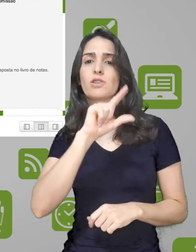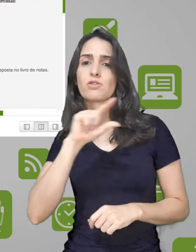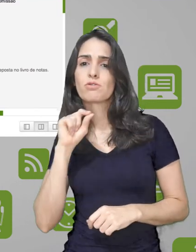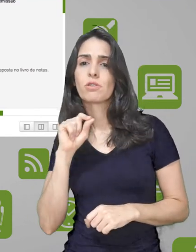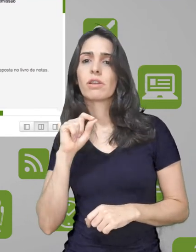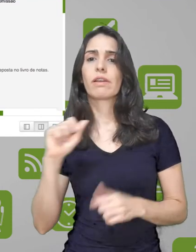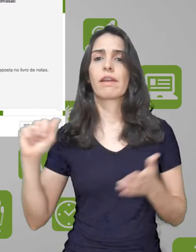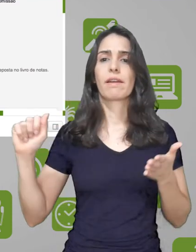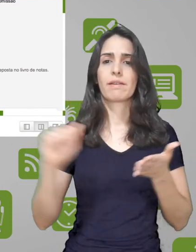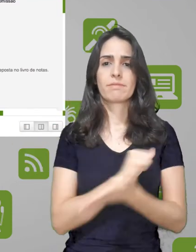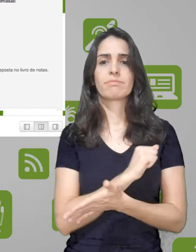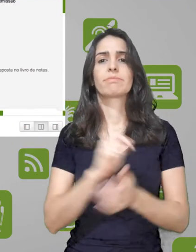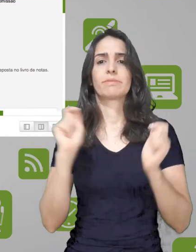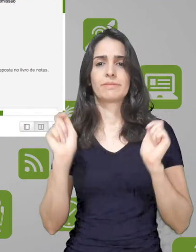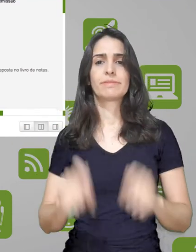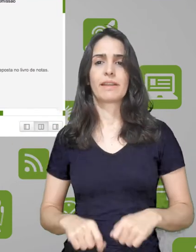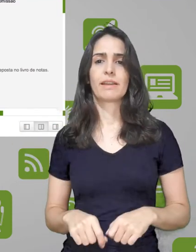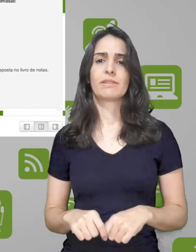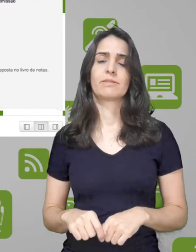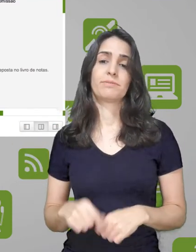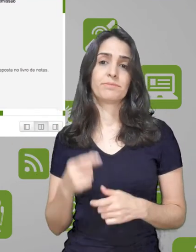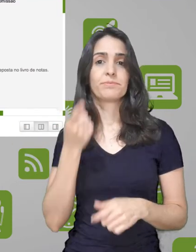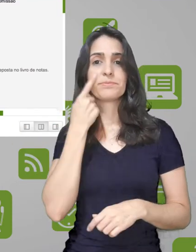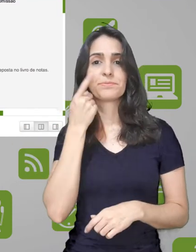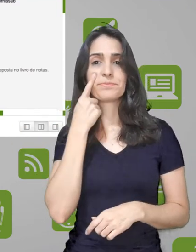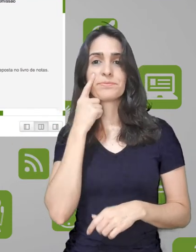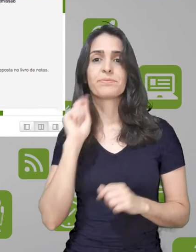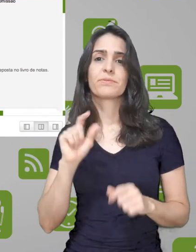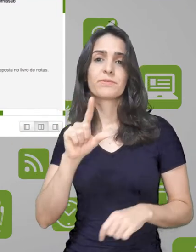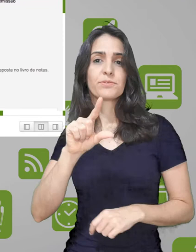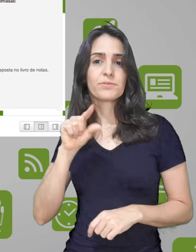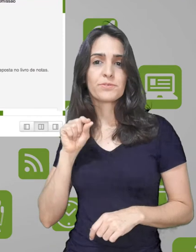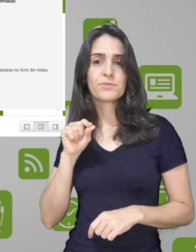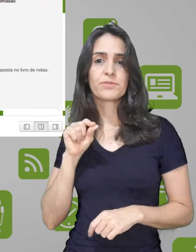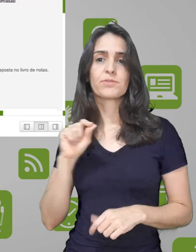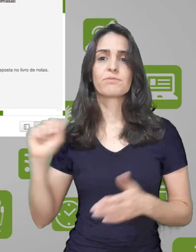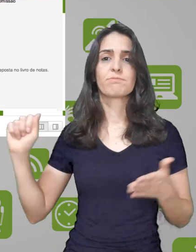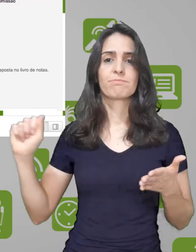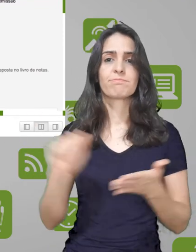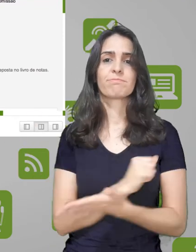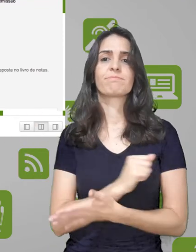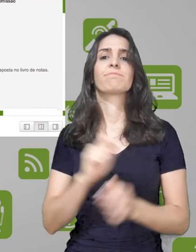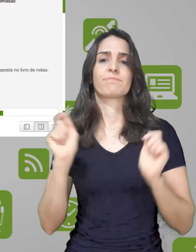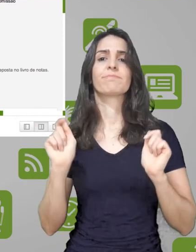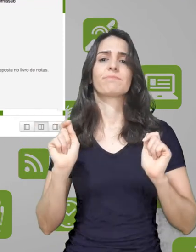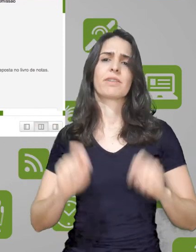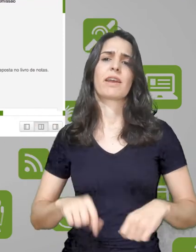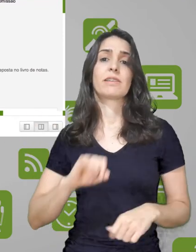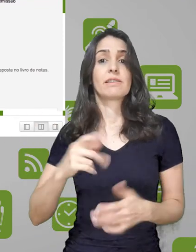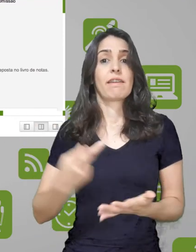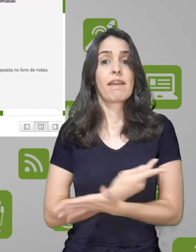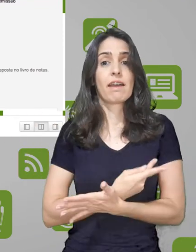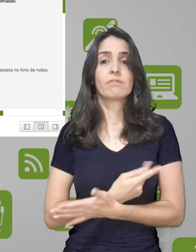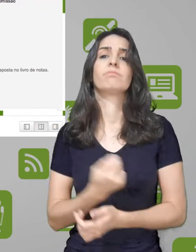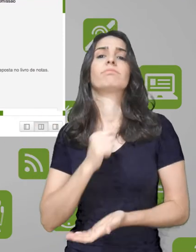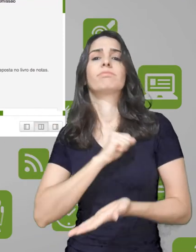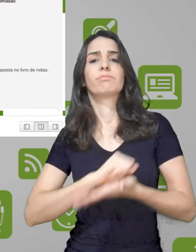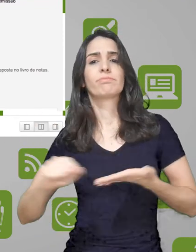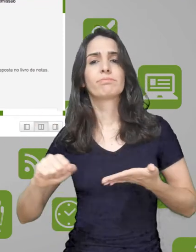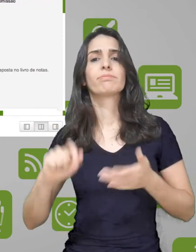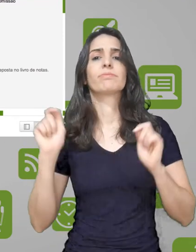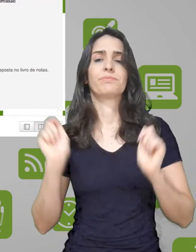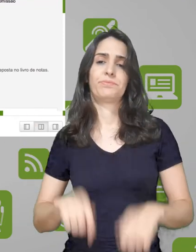se ele xonar né e deletar seleciona aqui na setinha e depois você